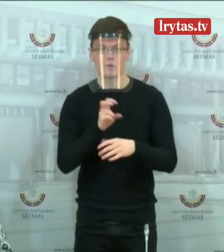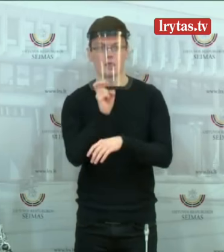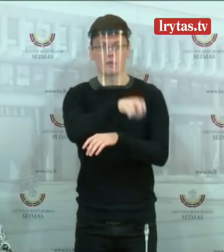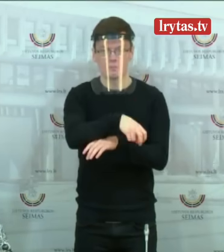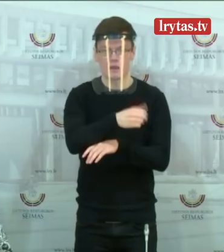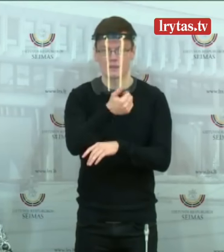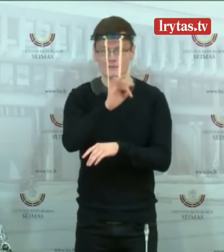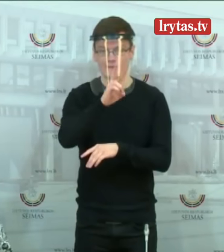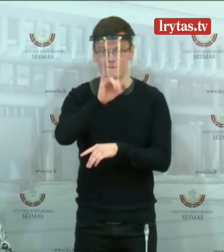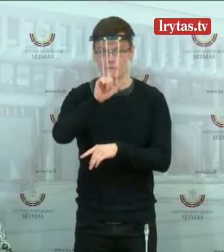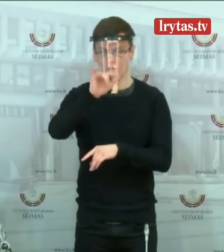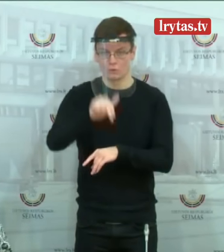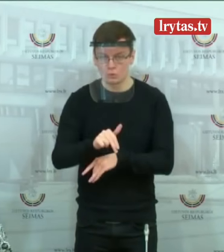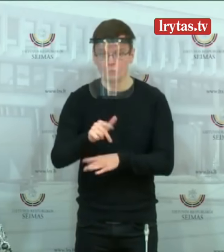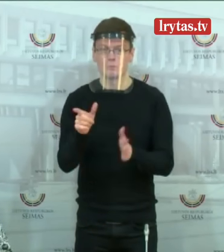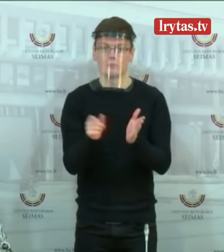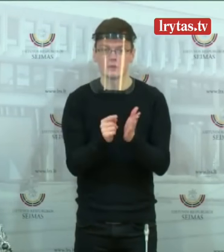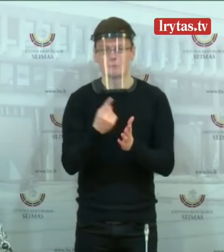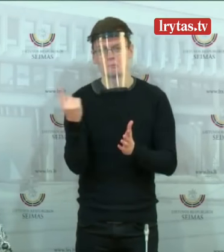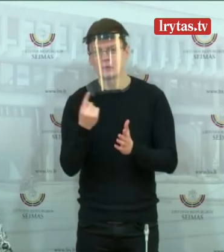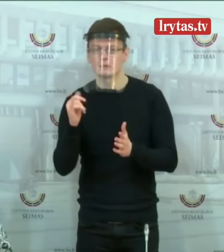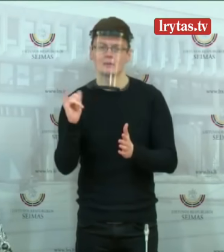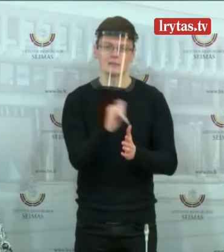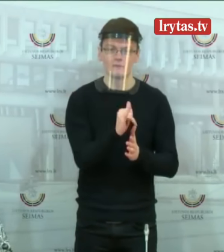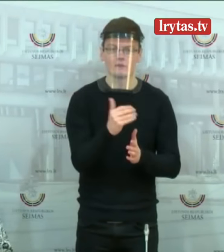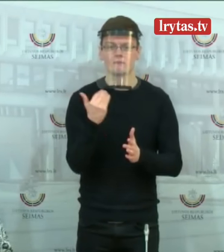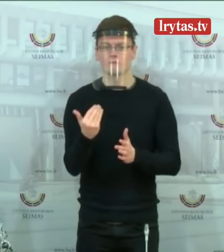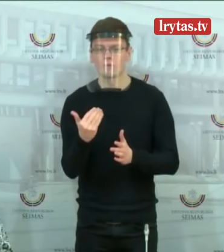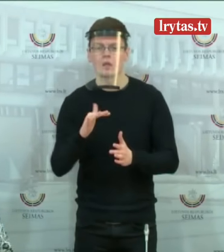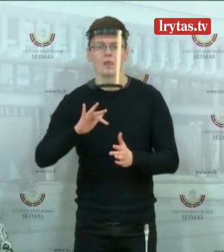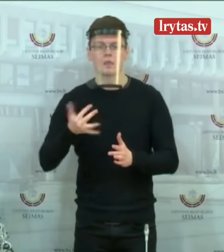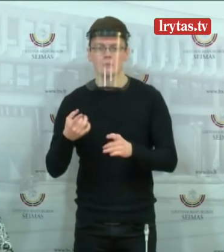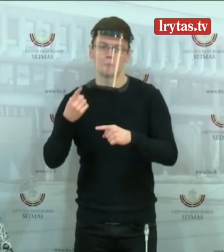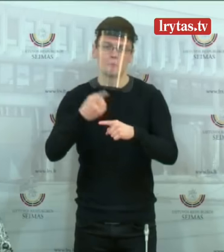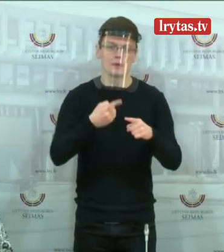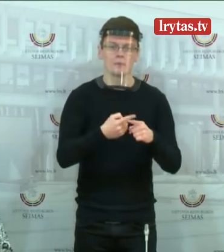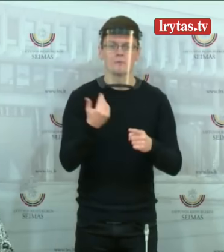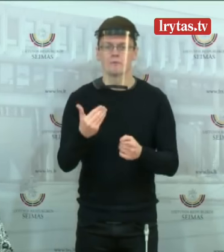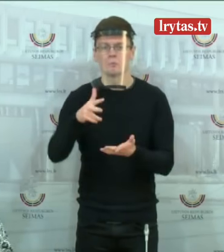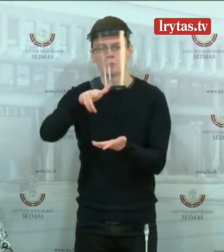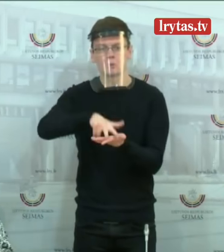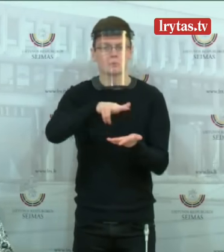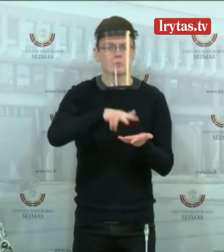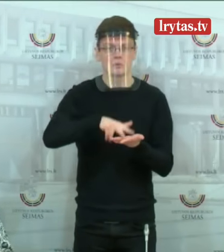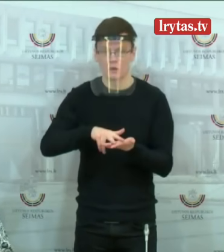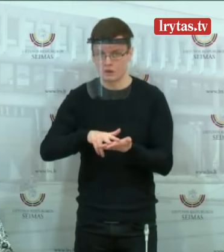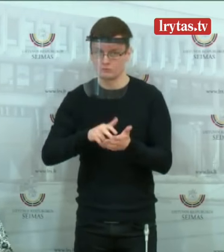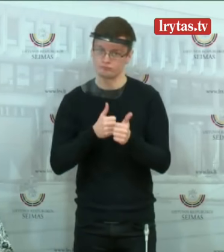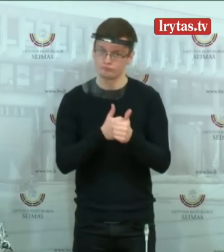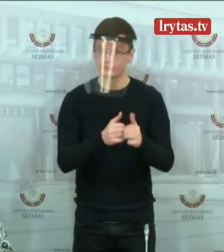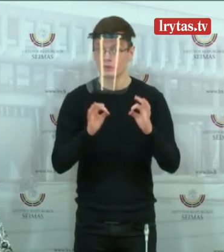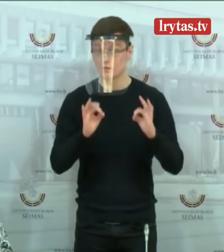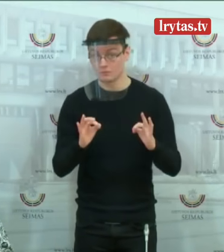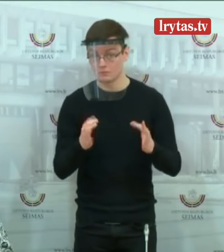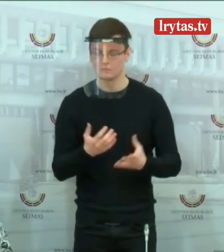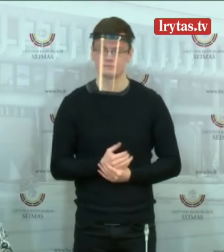Na, tokiam pirminiam vertinimui, informavimui, kokių reikėtų priemonių imtis ir ar tikrai visų yra įmamasi. Na ir